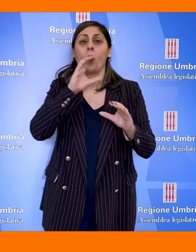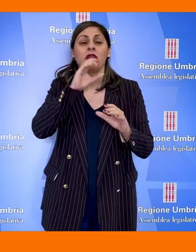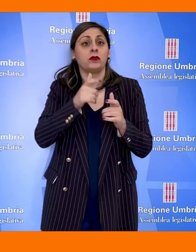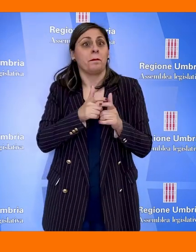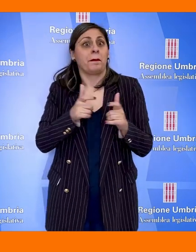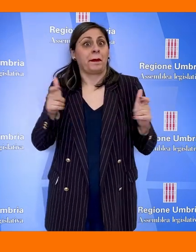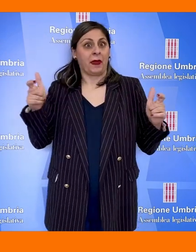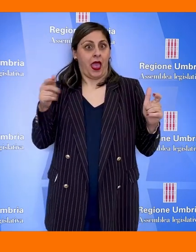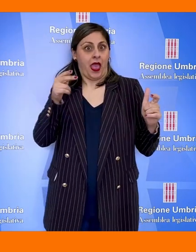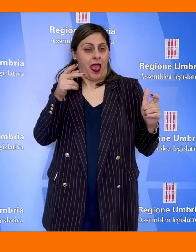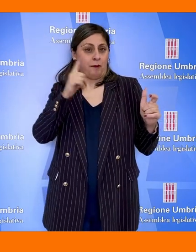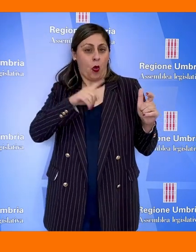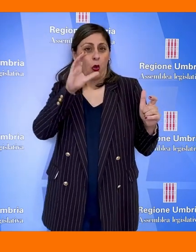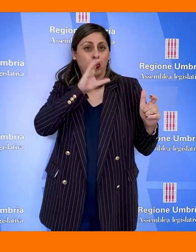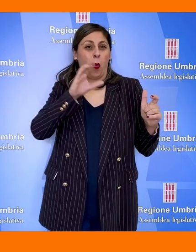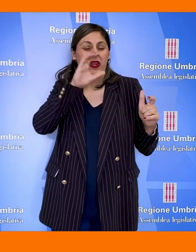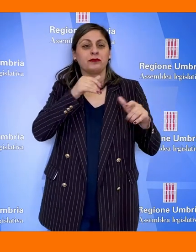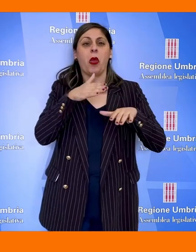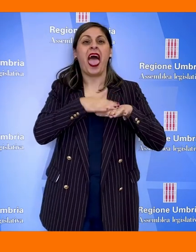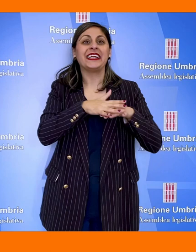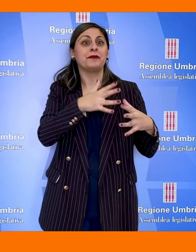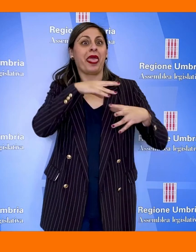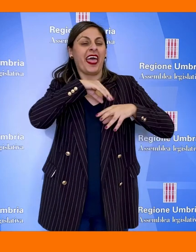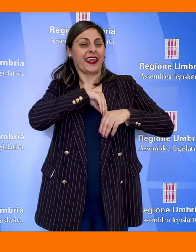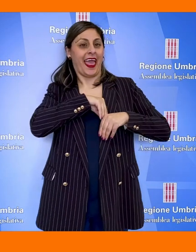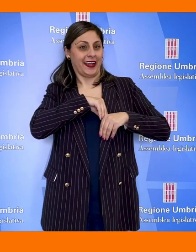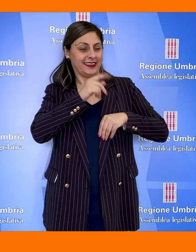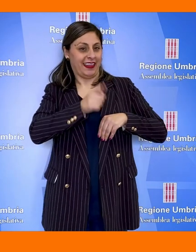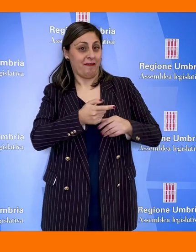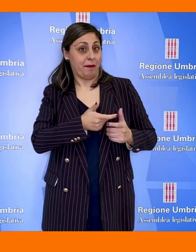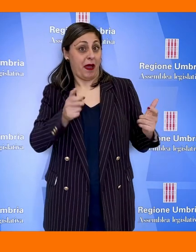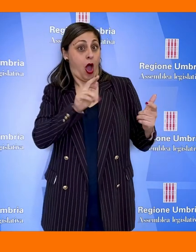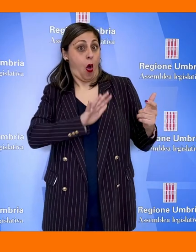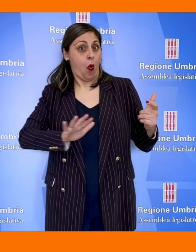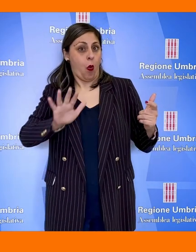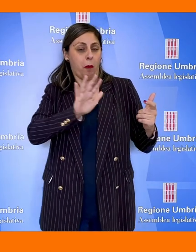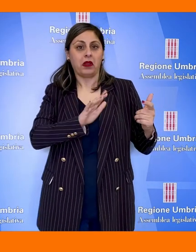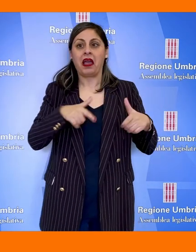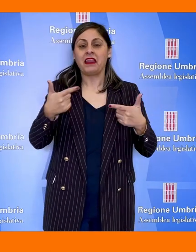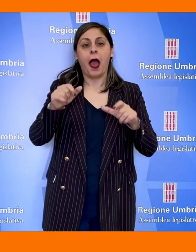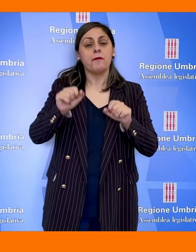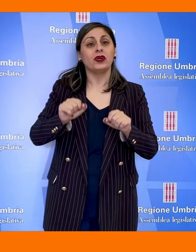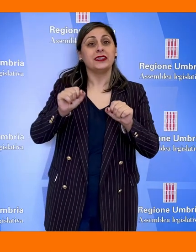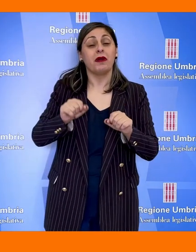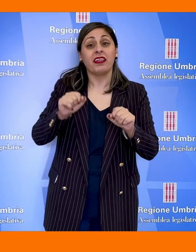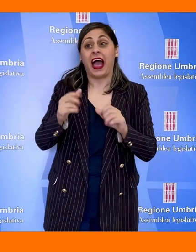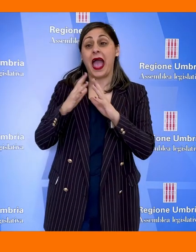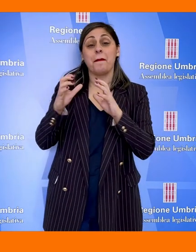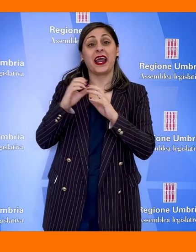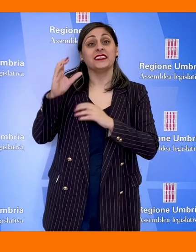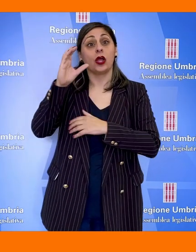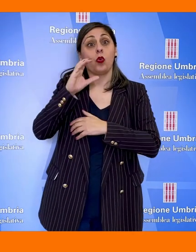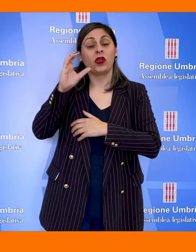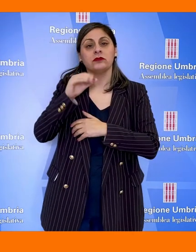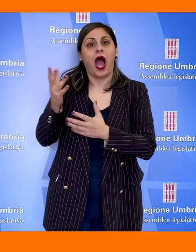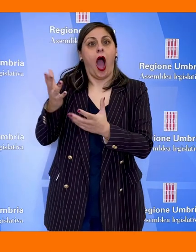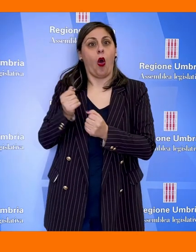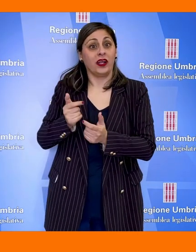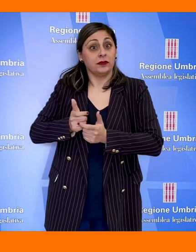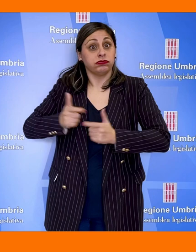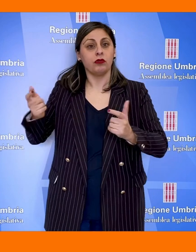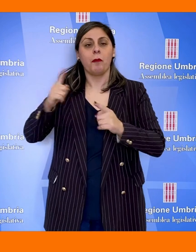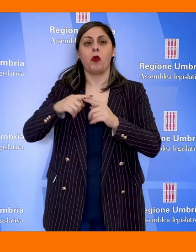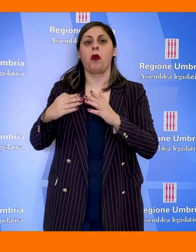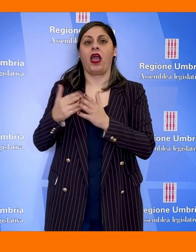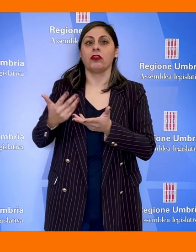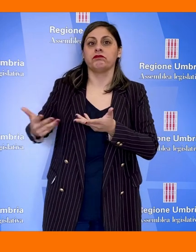sviluppo dell'attrattività turistica dell'Umbria e del turismo esperienziale, consentendo anche alle imprese turistiche di ampliare accoglienza e